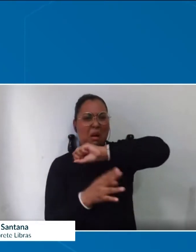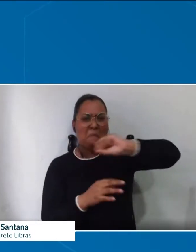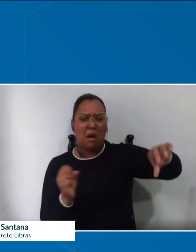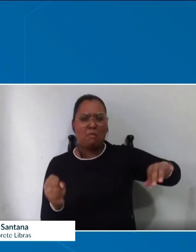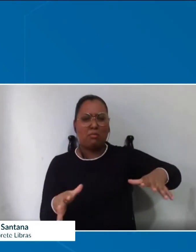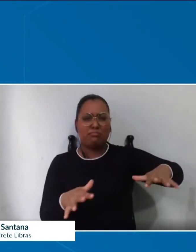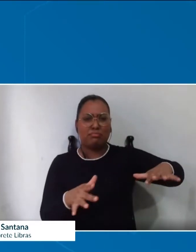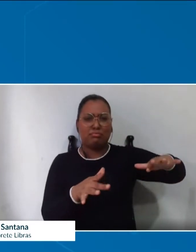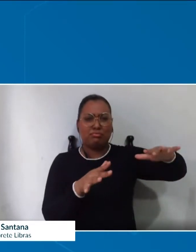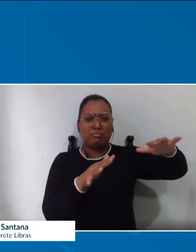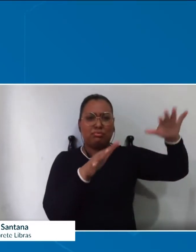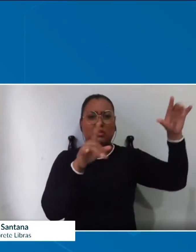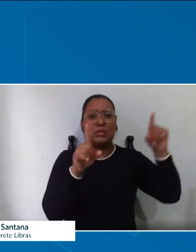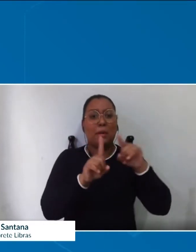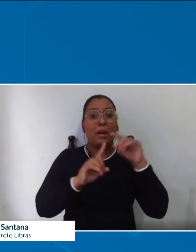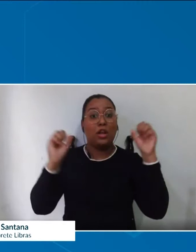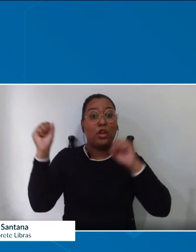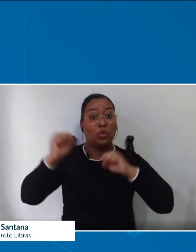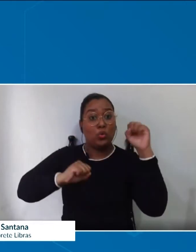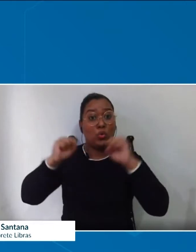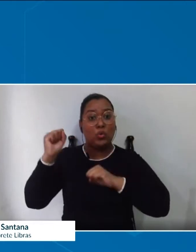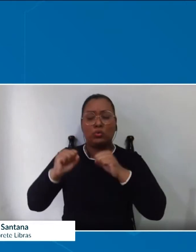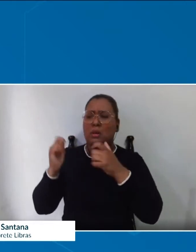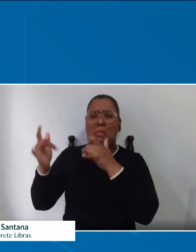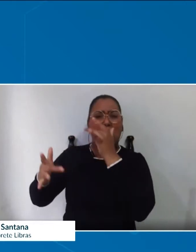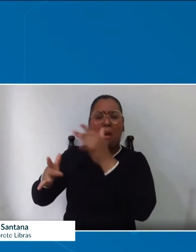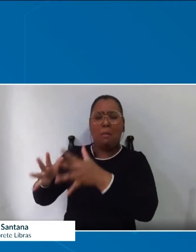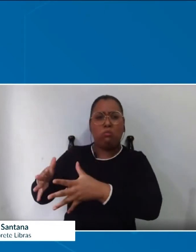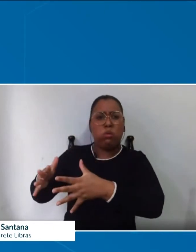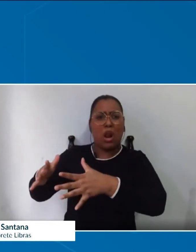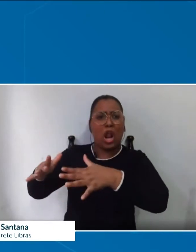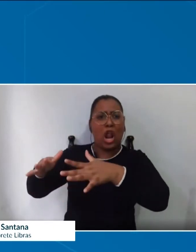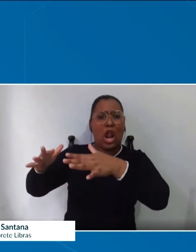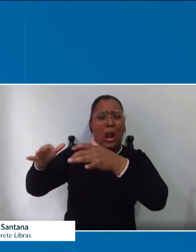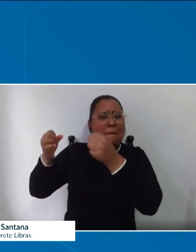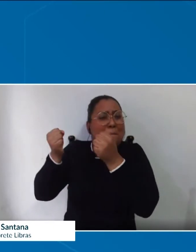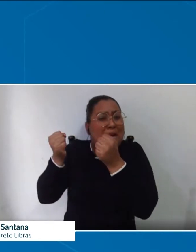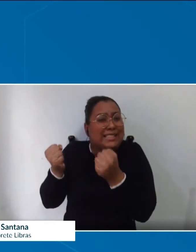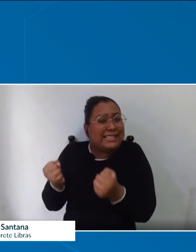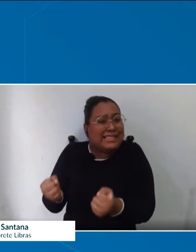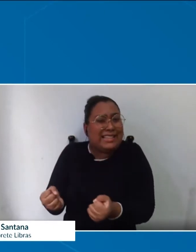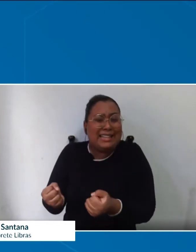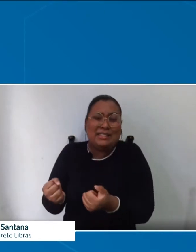processos industriais, que hoje são bilhões e bilhões de toneladas que